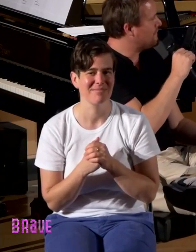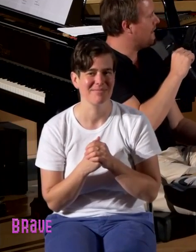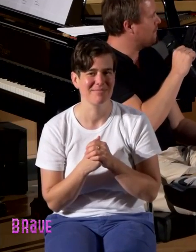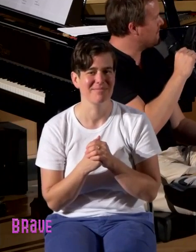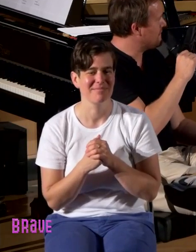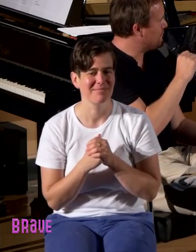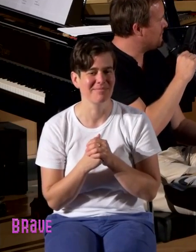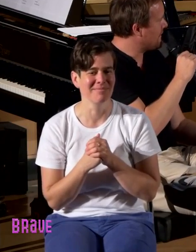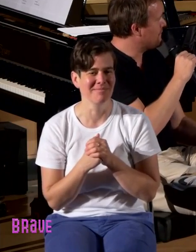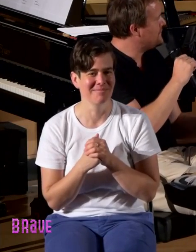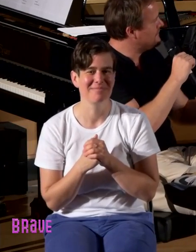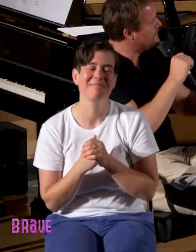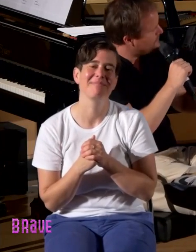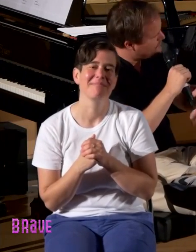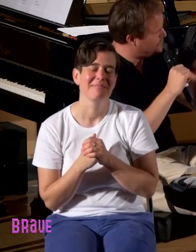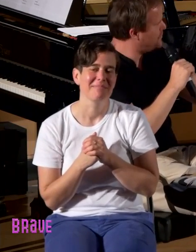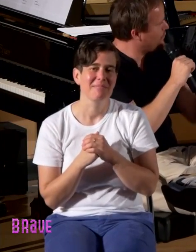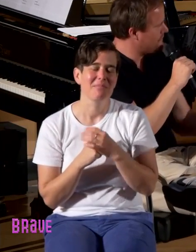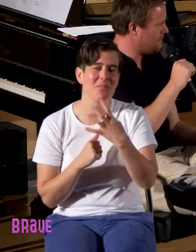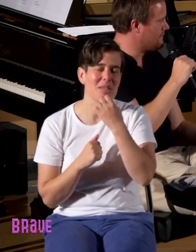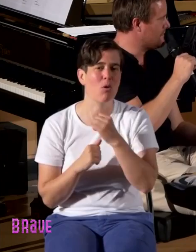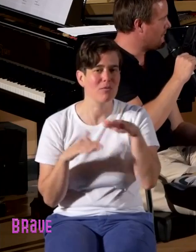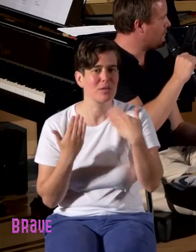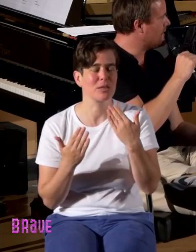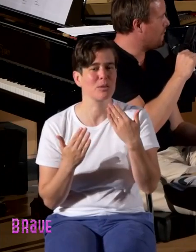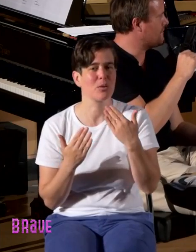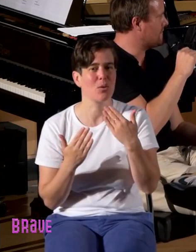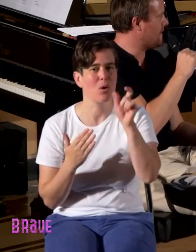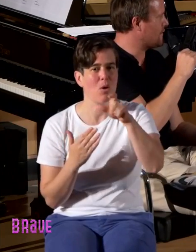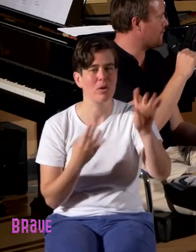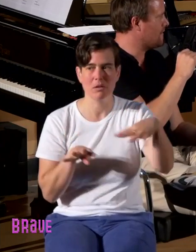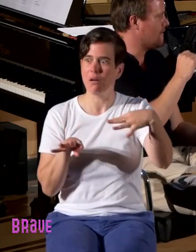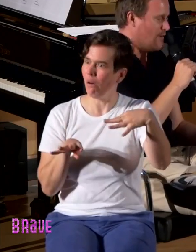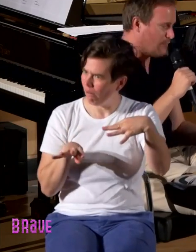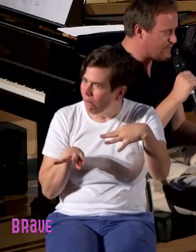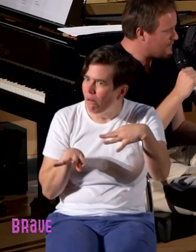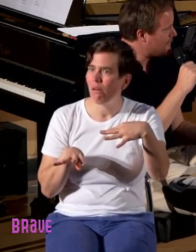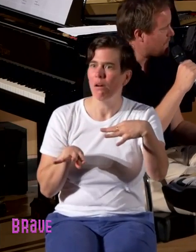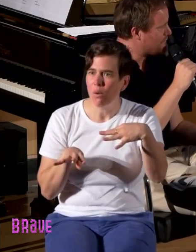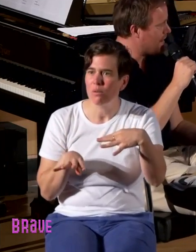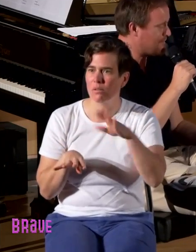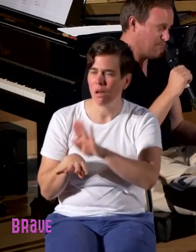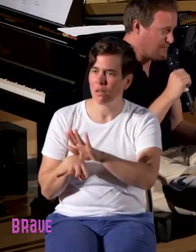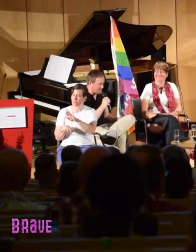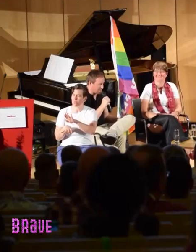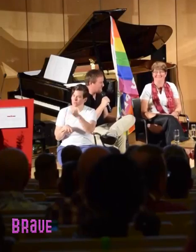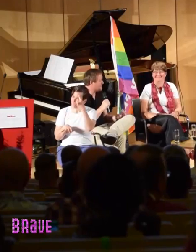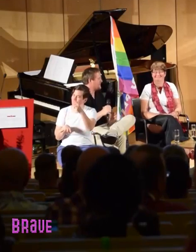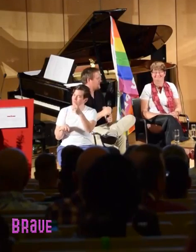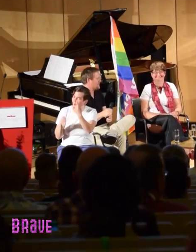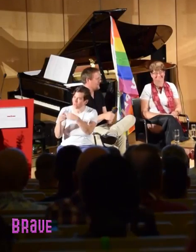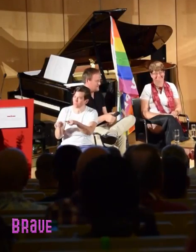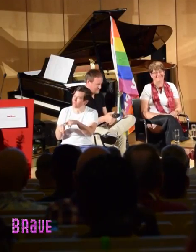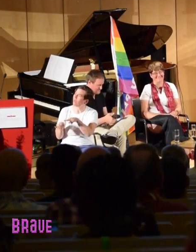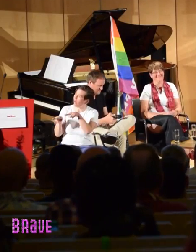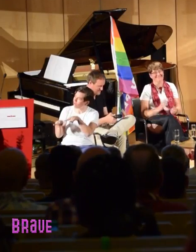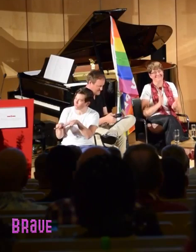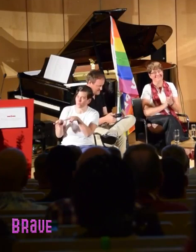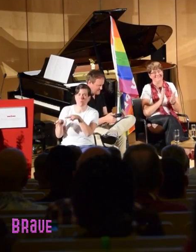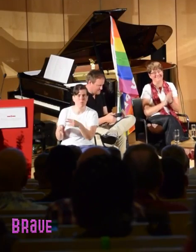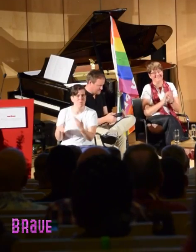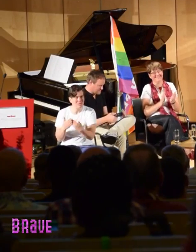hoffen, dass wir dadurch natürlich ganz viel Positives auch nach außen tragen können. Ob wir das jemals werden, weiß ich nicht.